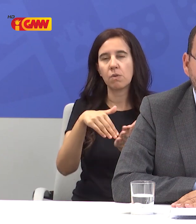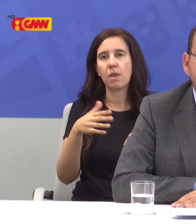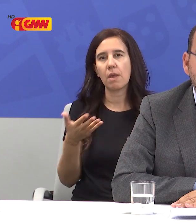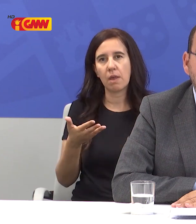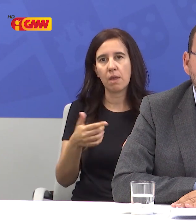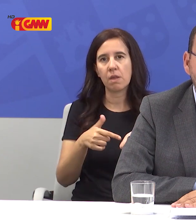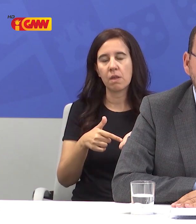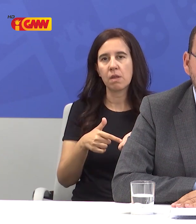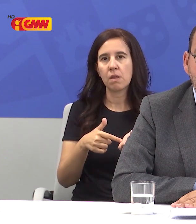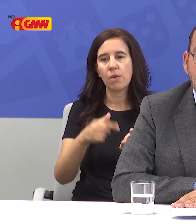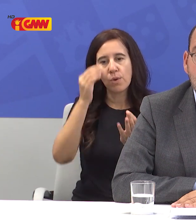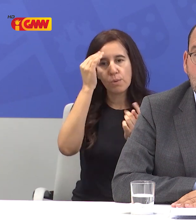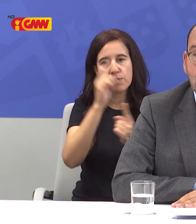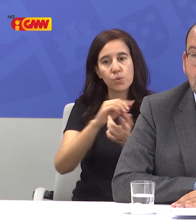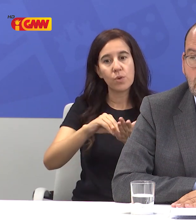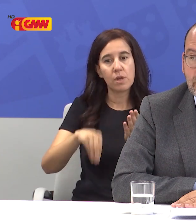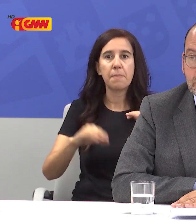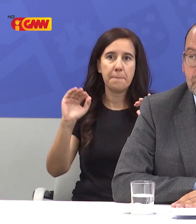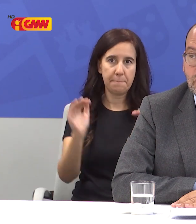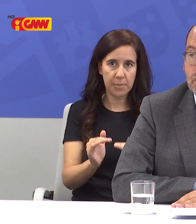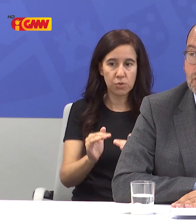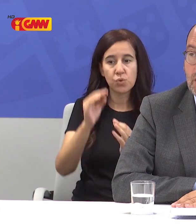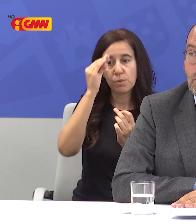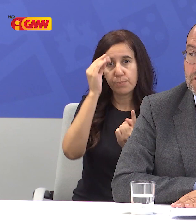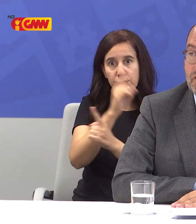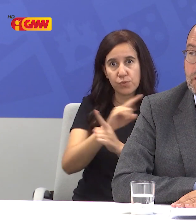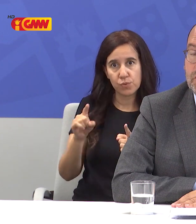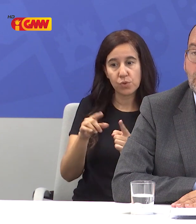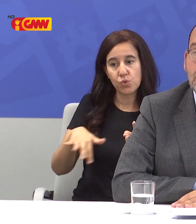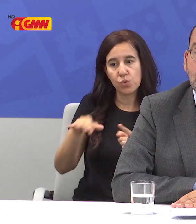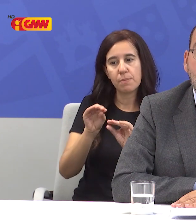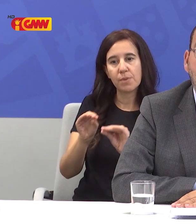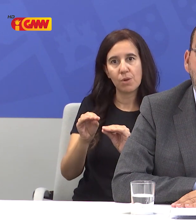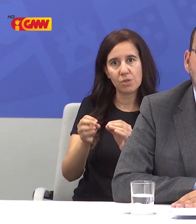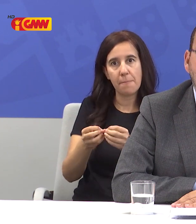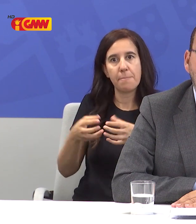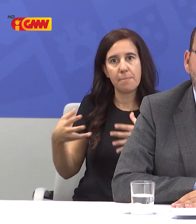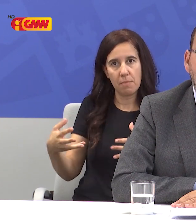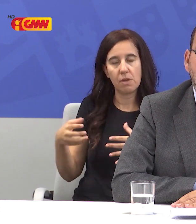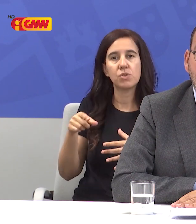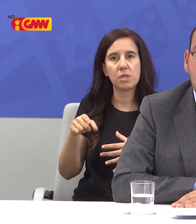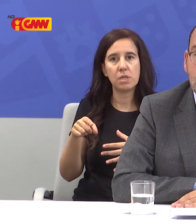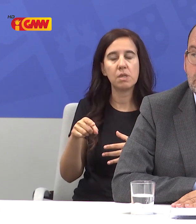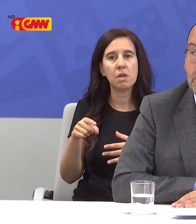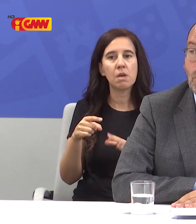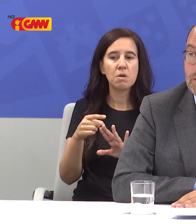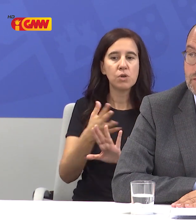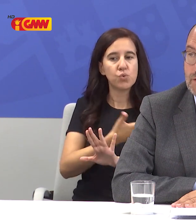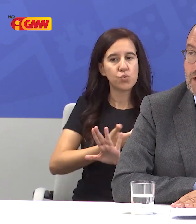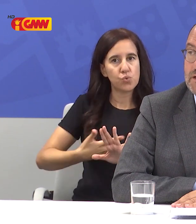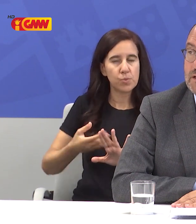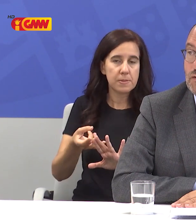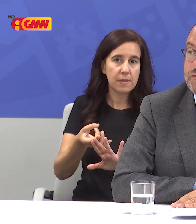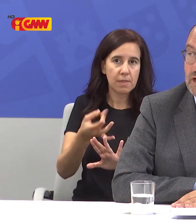quadro com menos professores contratados, mais professores em quadro de zona pedagógica e uma folga, por